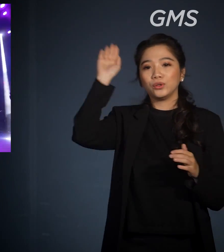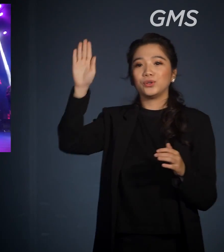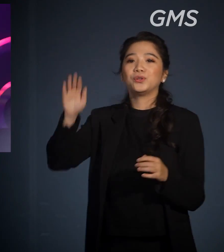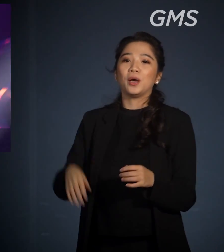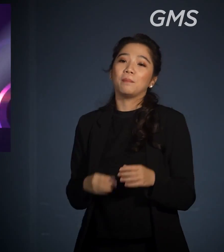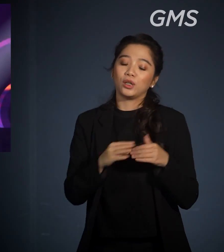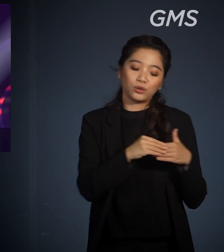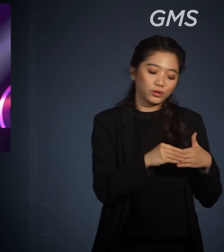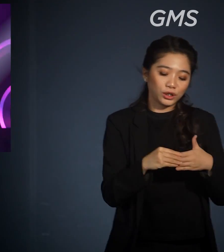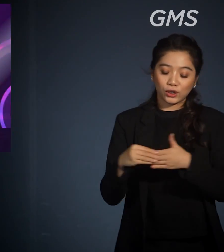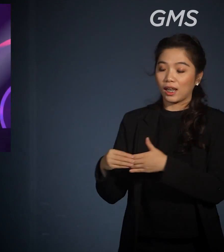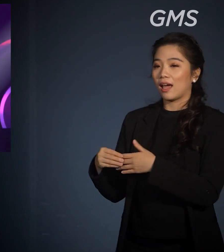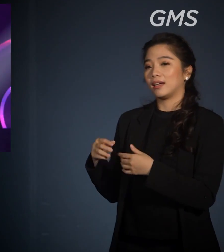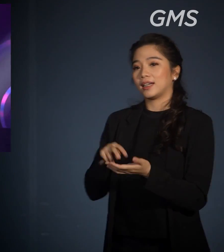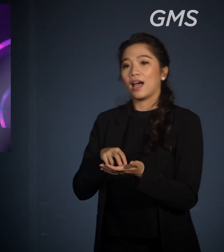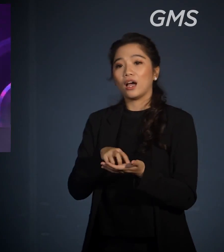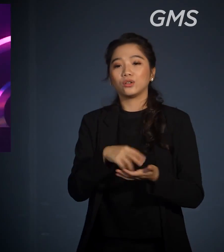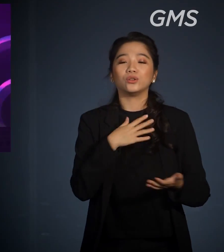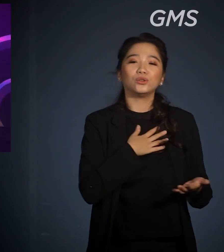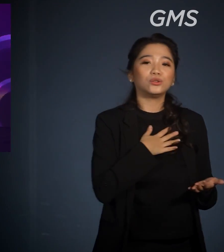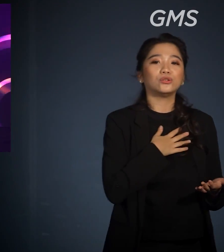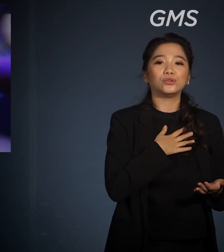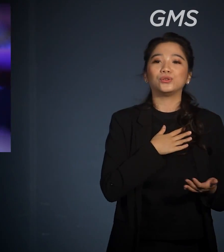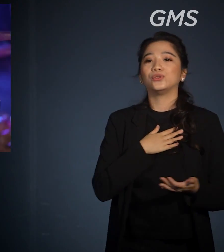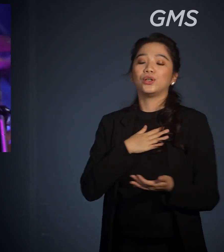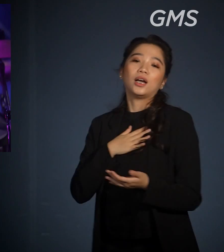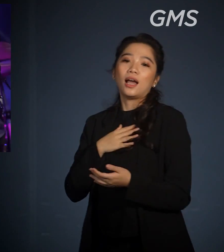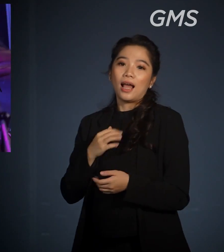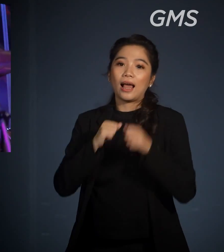hadirat-Mu menuntun langkahku.